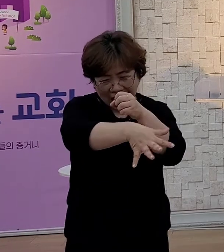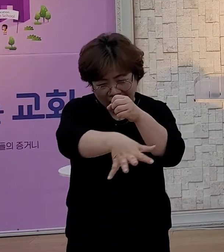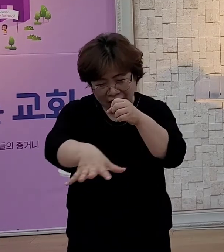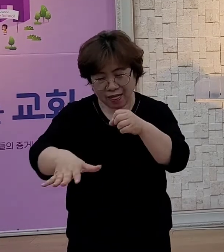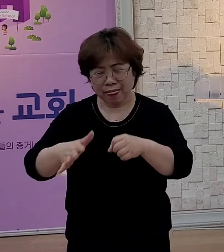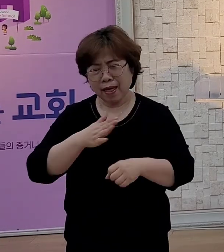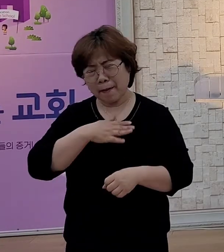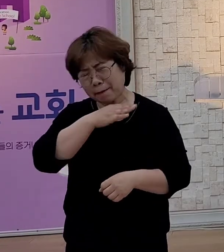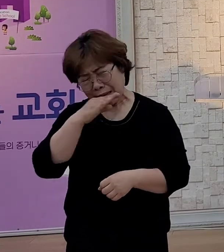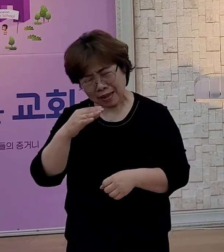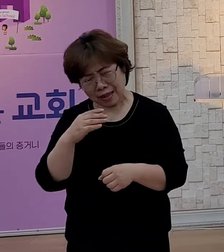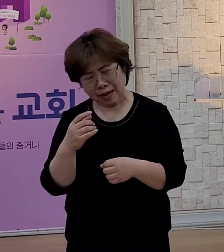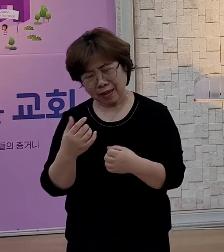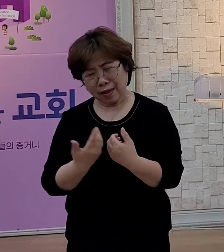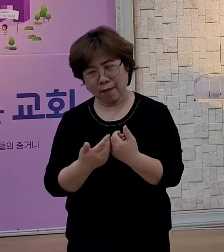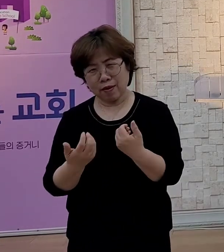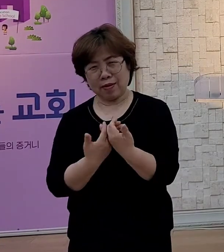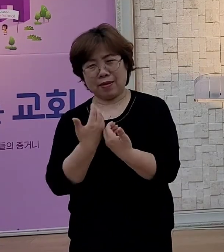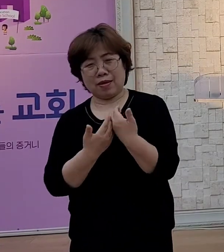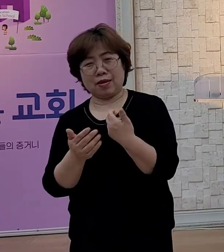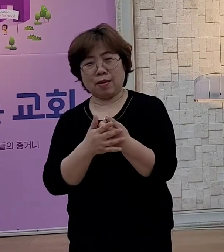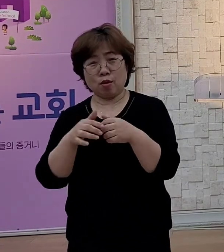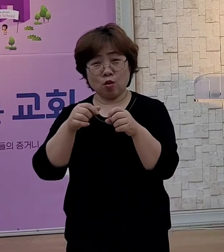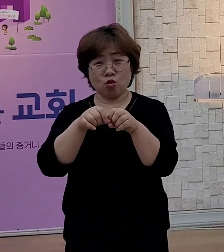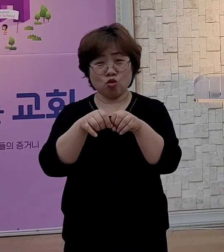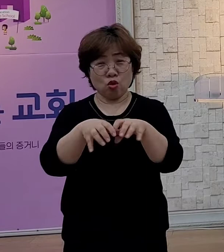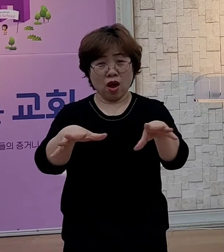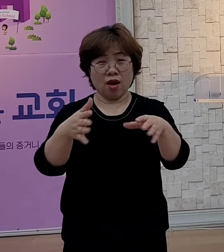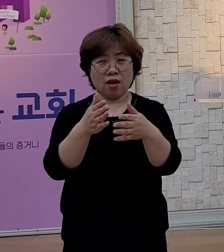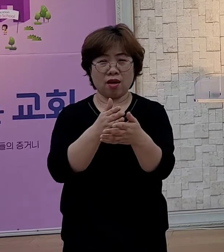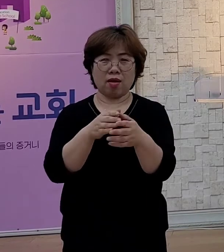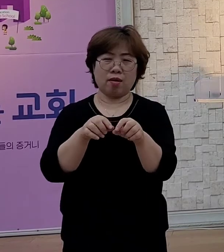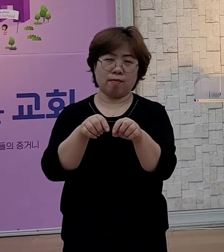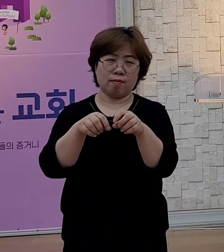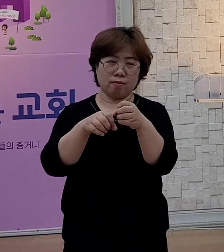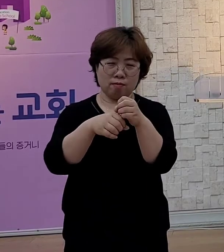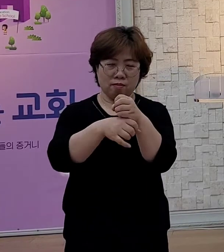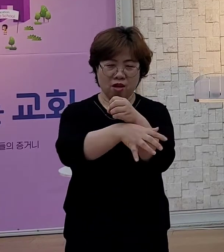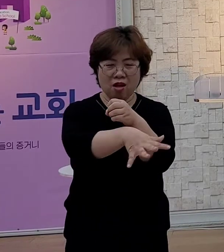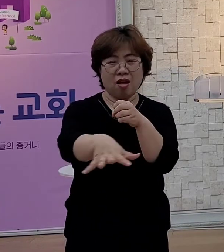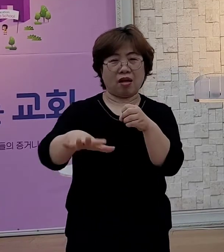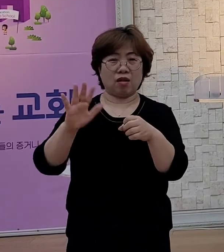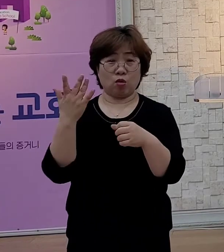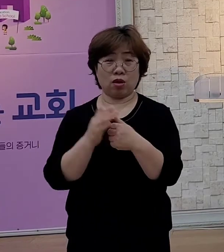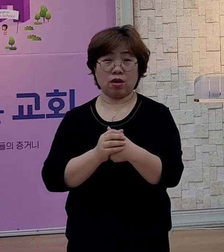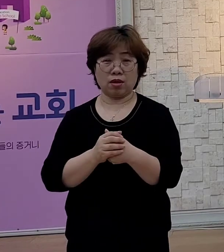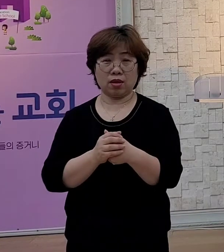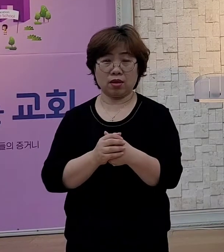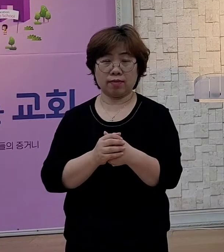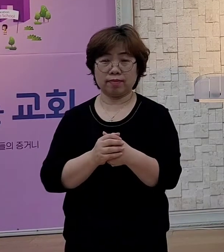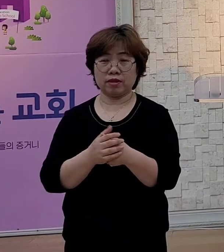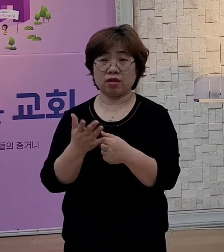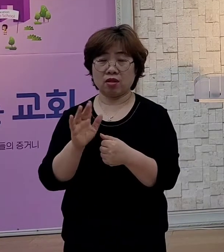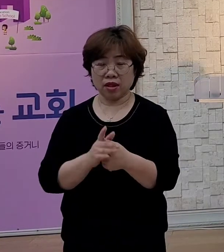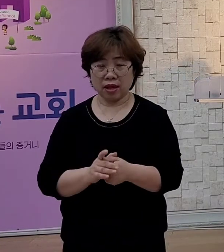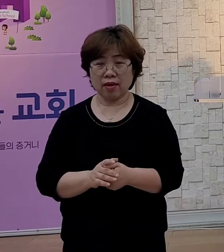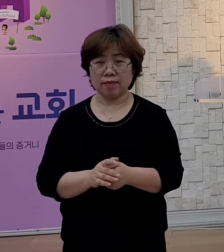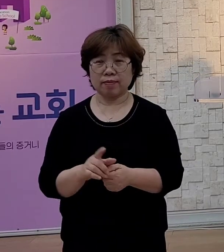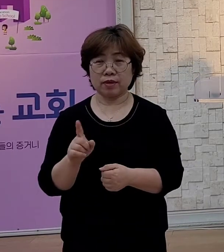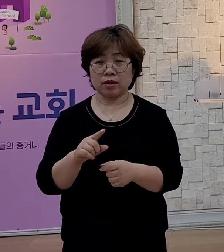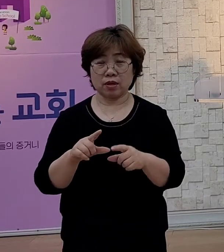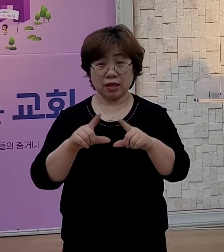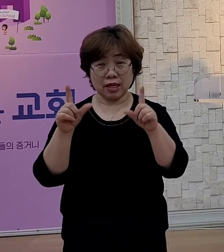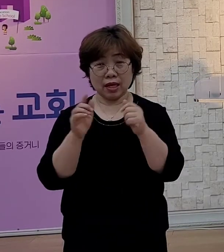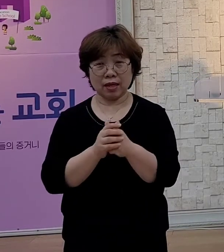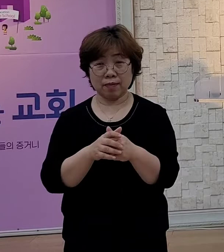이렇게 싸우고 있습니다. 지금도. 자, 여러분. 그런데 이 어느 날